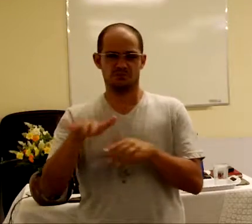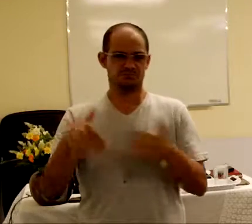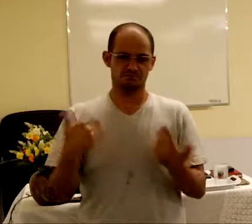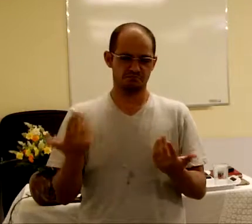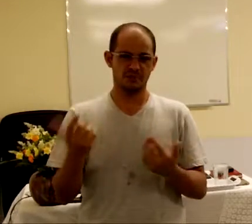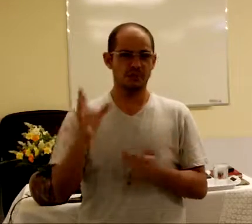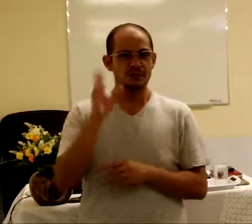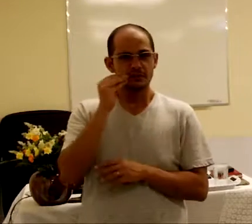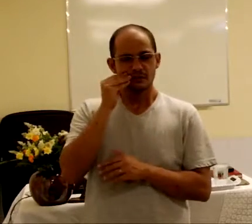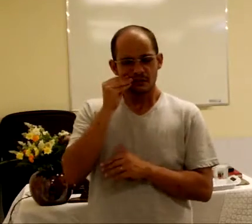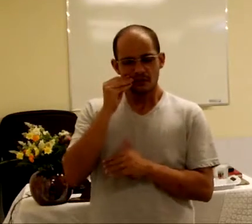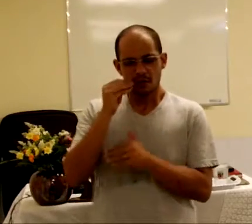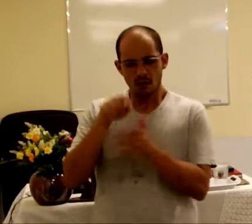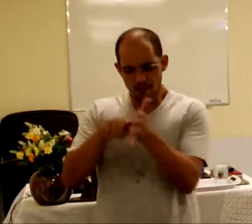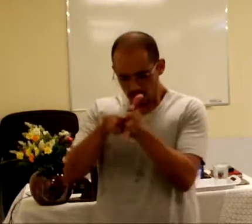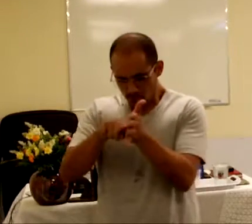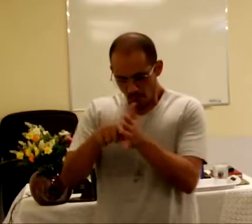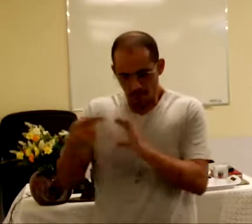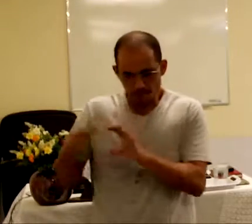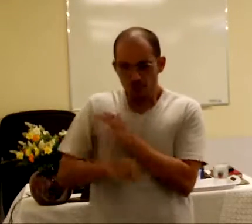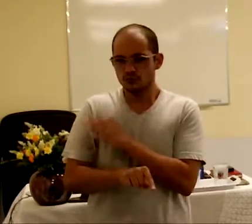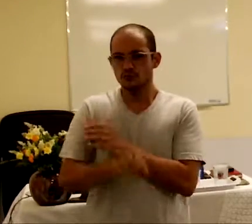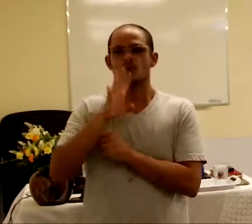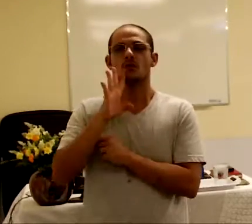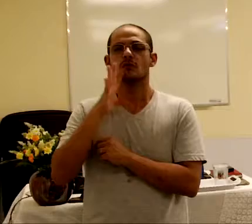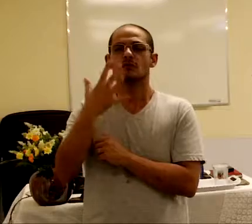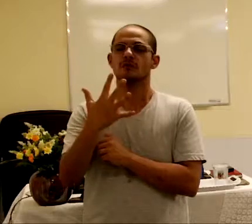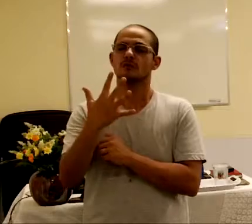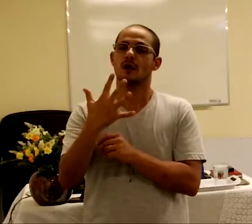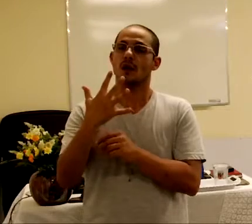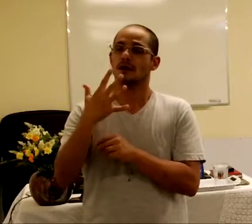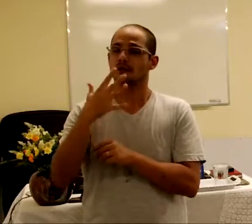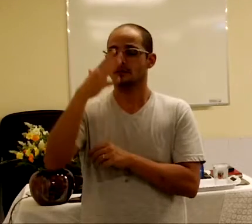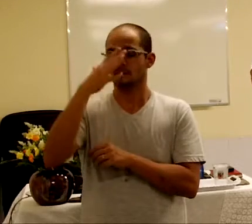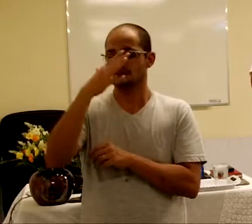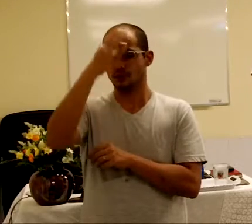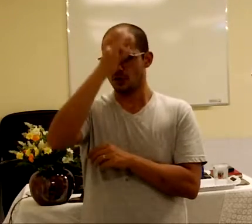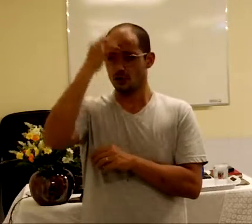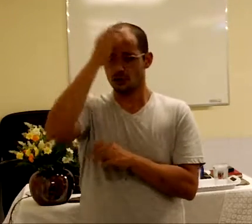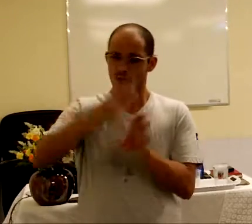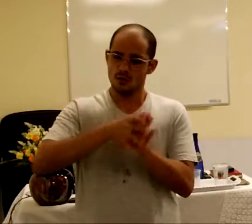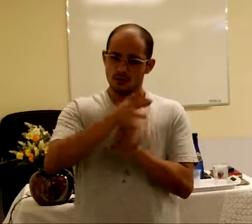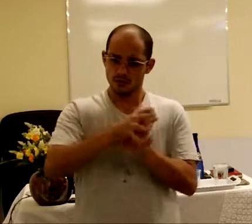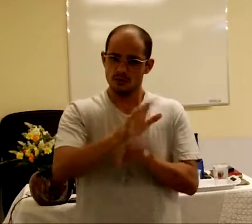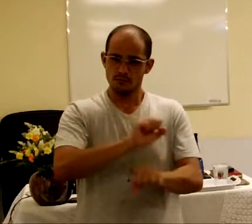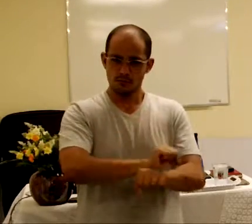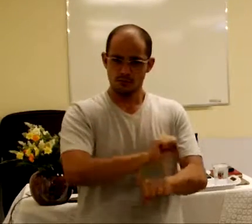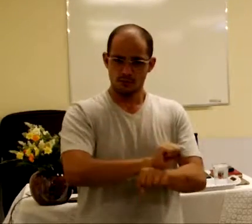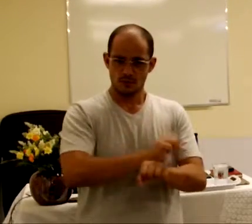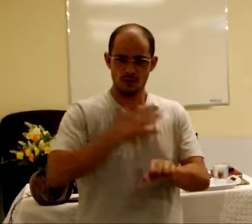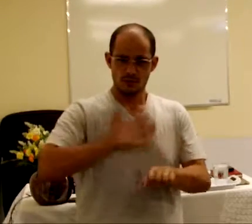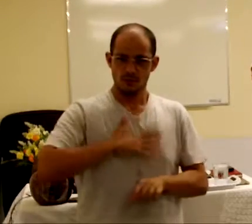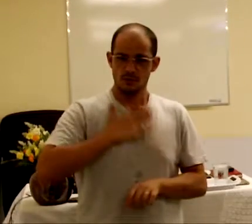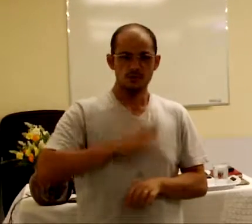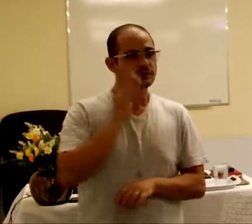na definição, os Espíritos falam, olha, calma, é melhor você parar por aí, que já está bom demais, e vamos tentar viver as